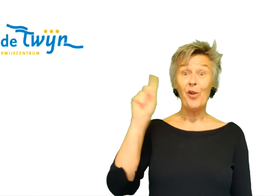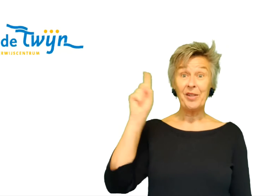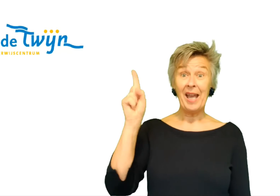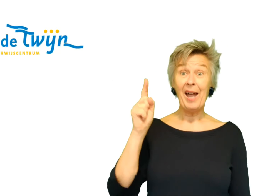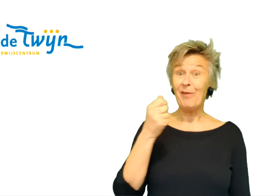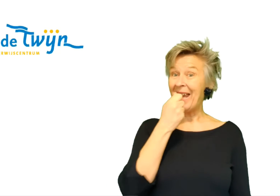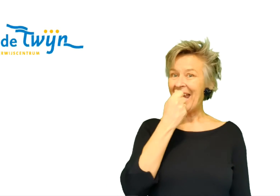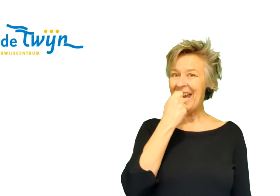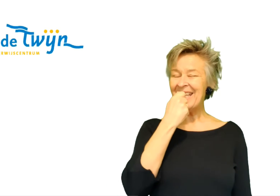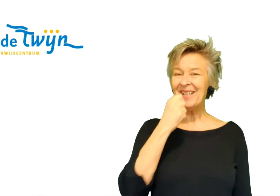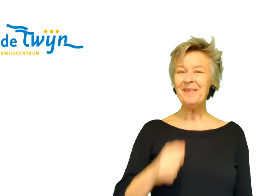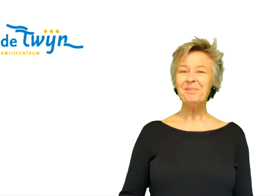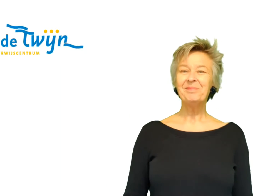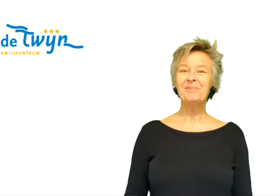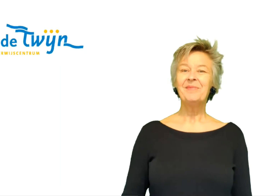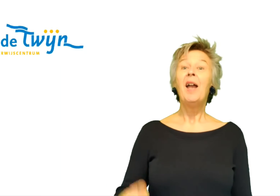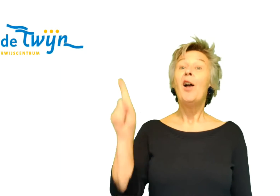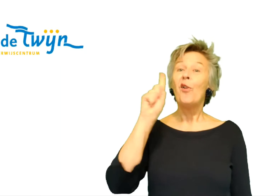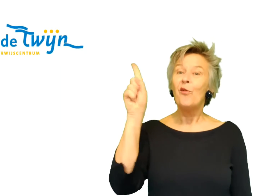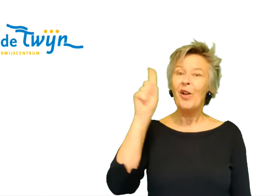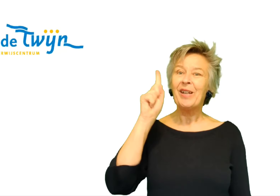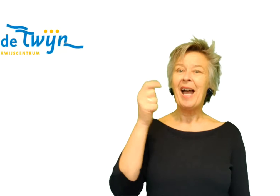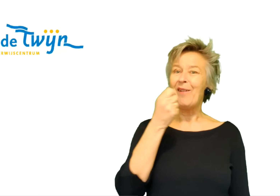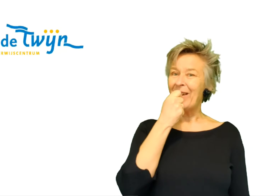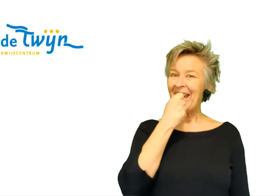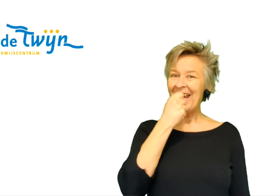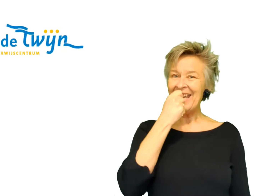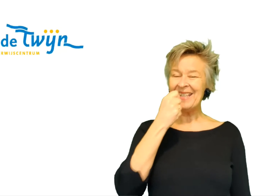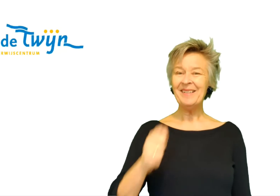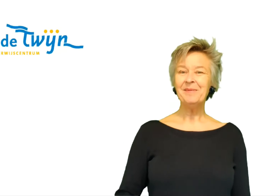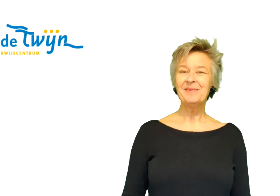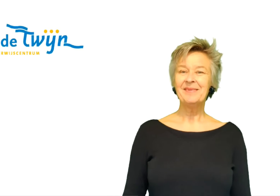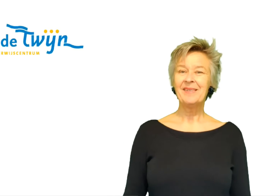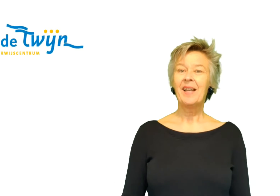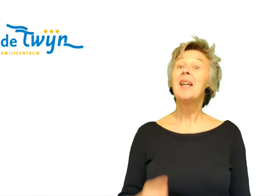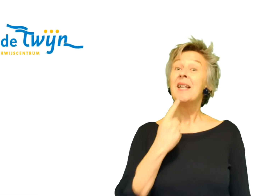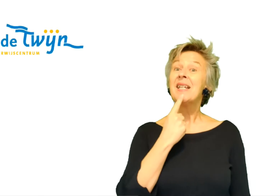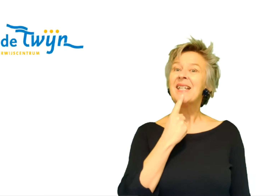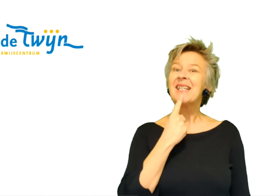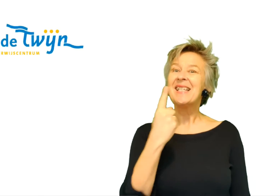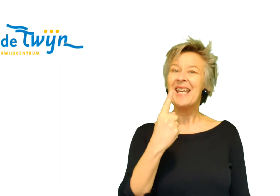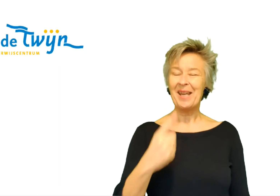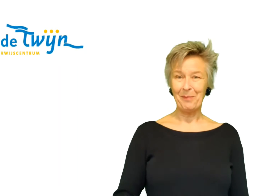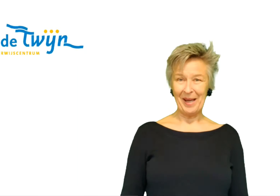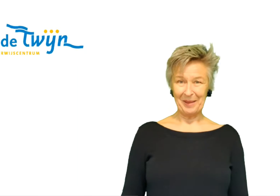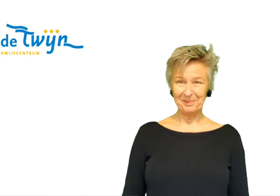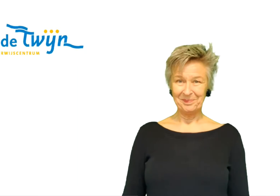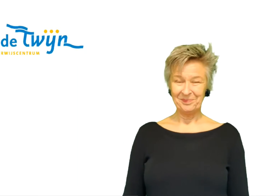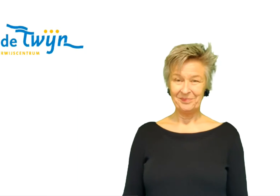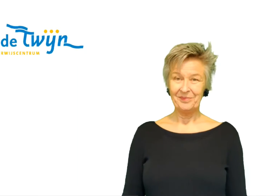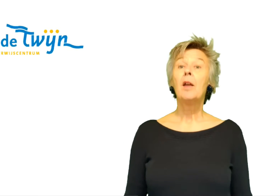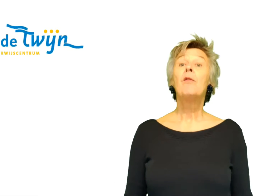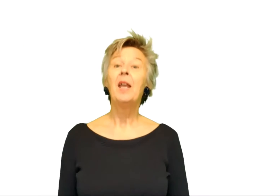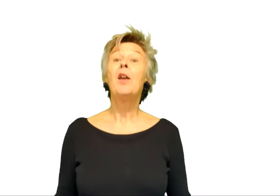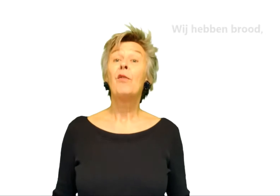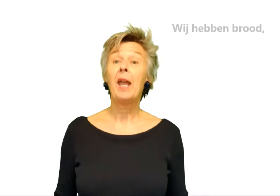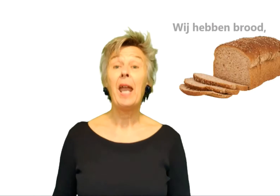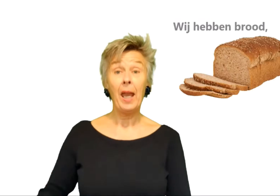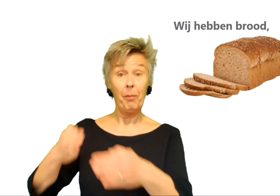Wat gaan we eten? Wat gaan we eten? Zeg het maar. We